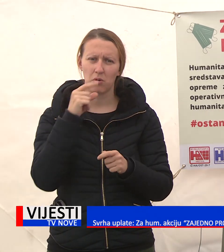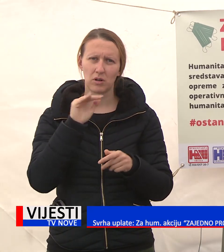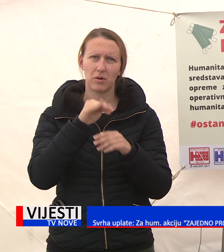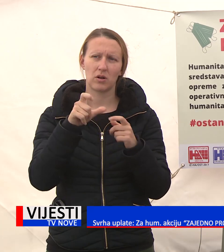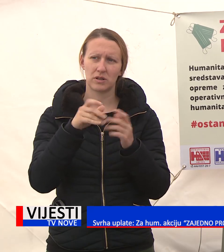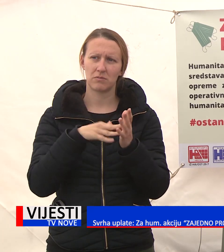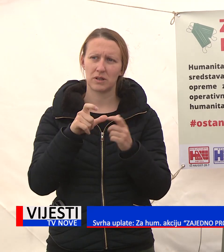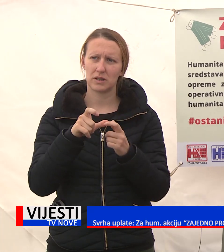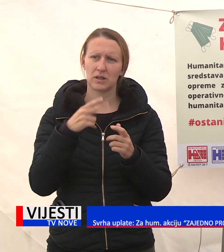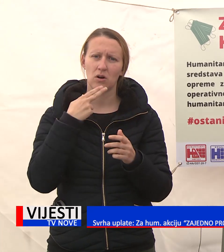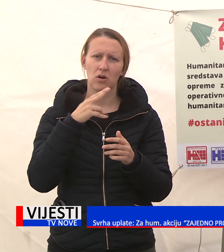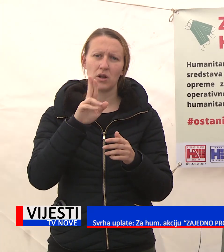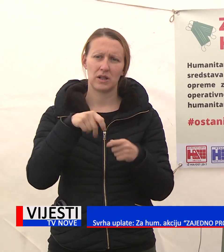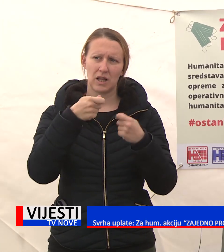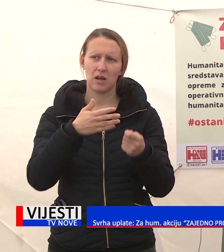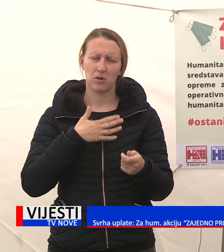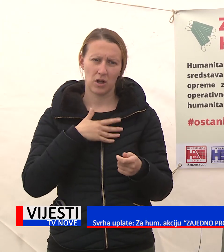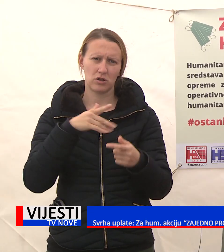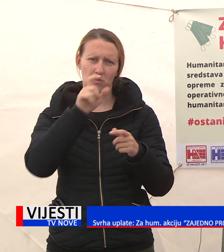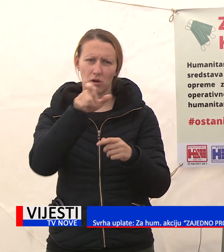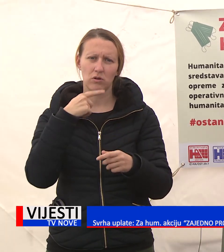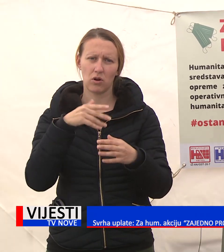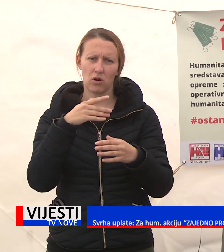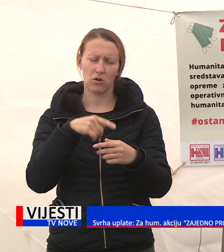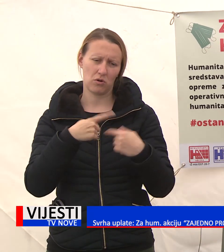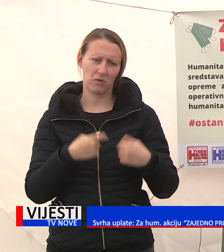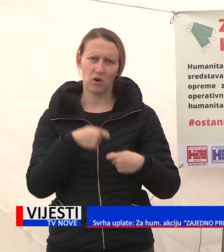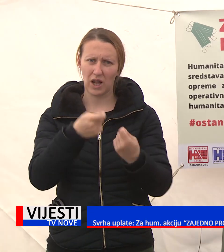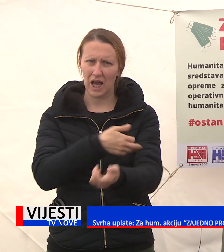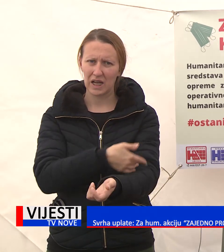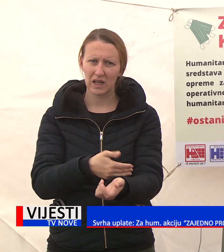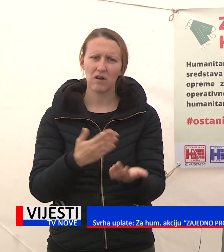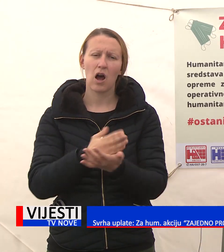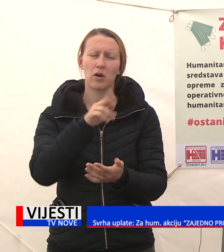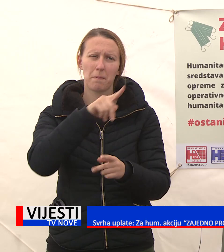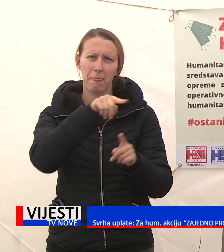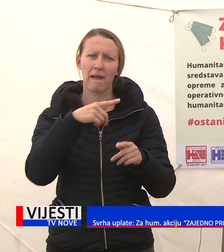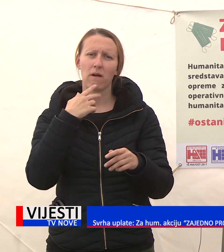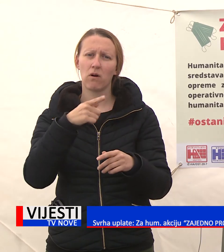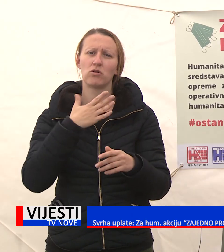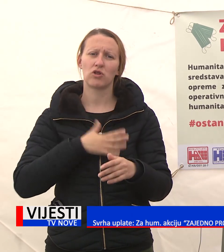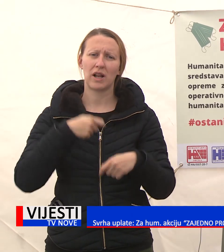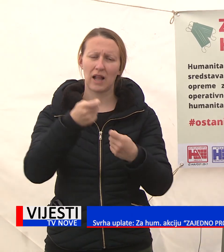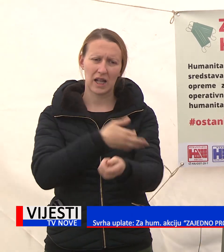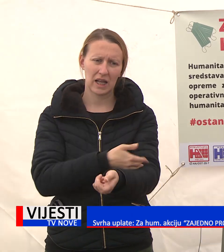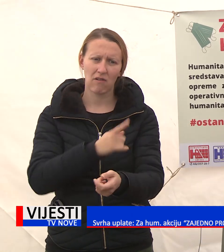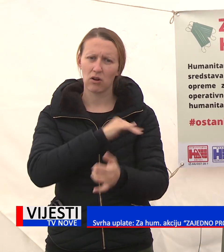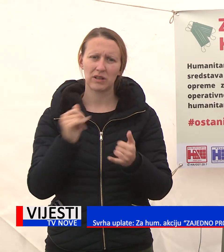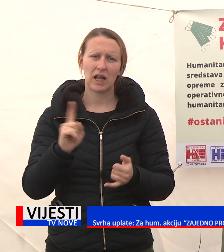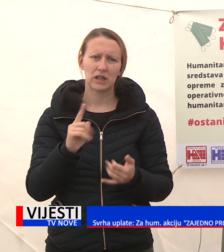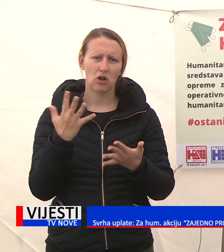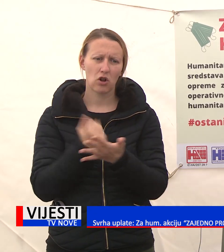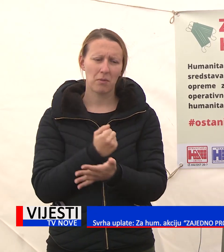preko SMS poruka kojih inače dajemo našim darivateljima. I ukoliko ima onih darivatelja koji žele dati krv, do sad